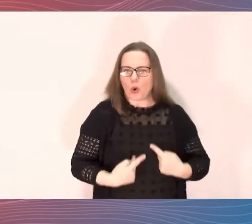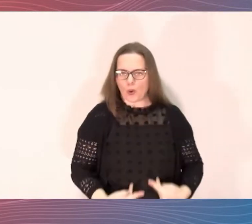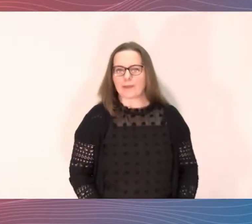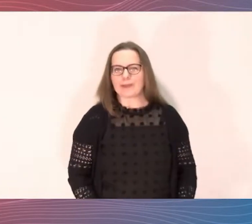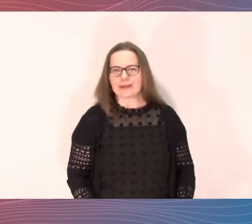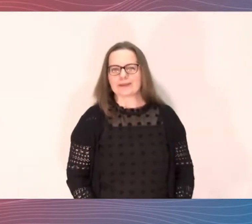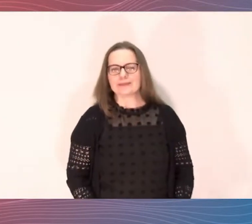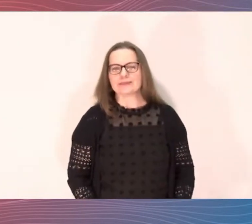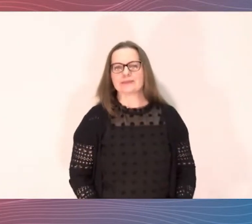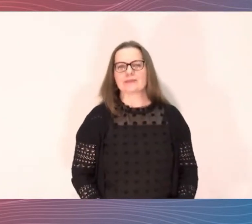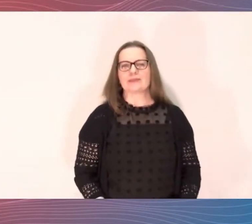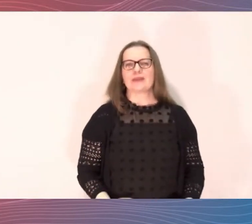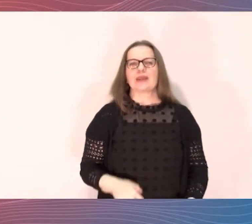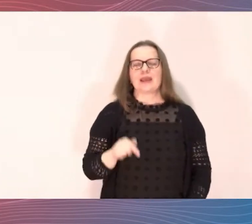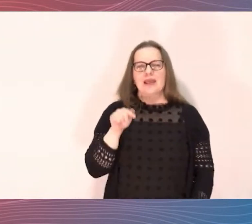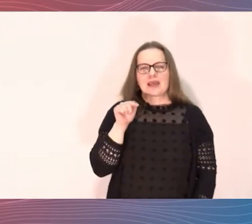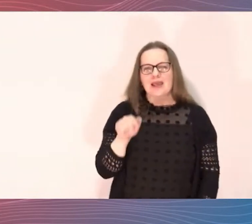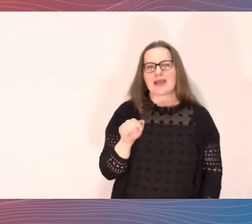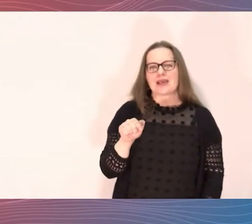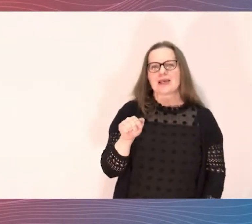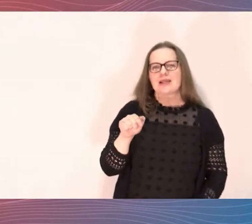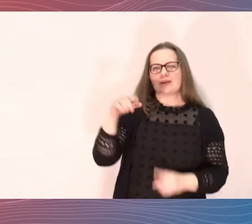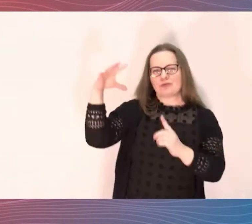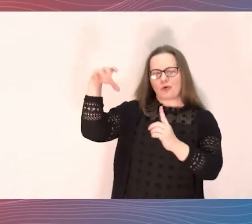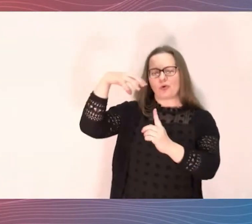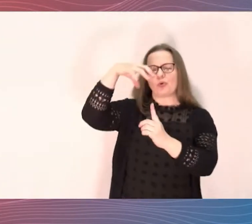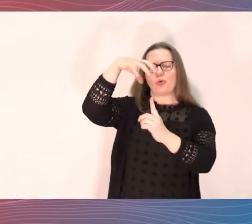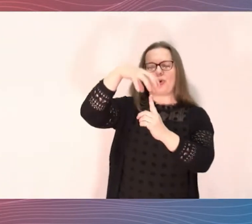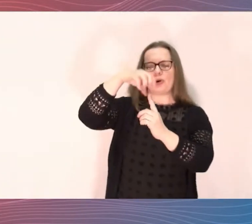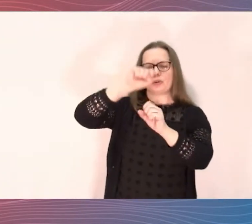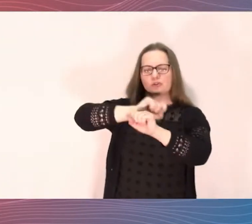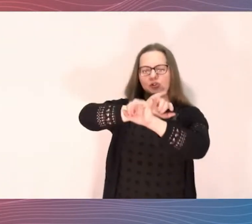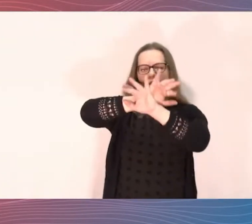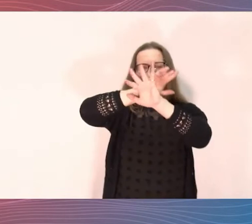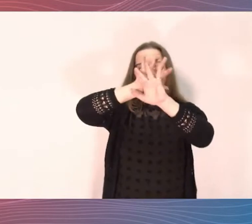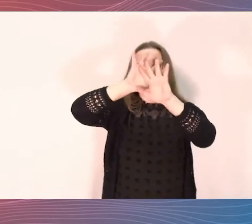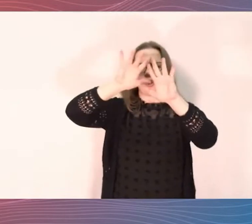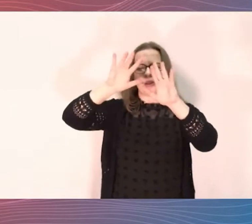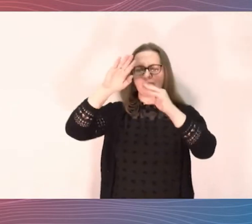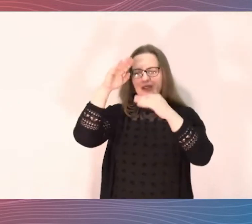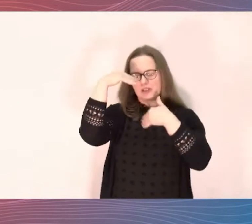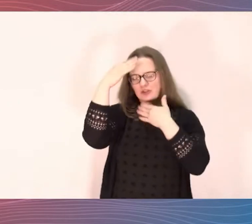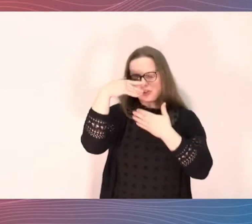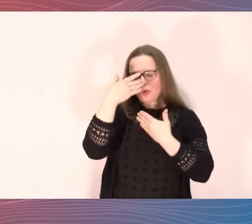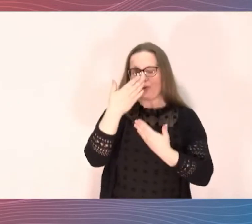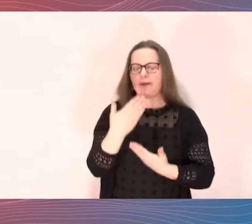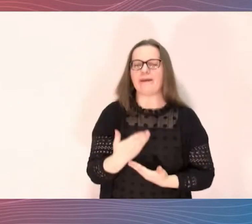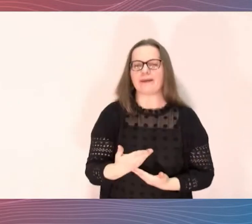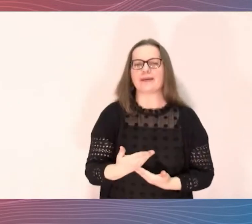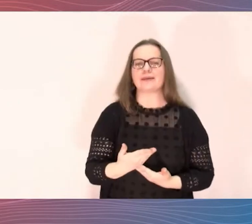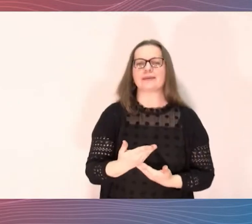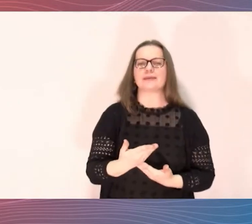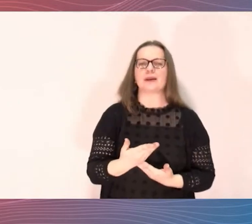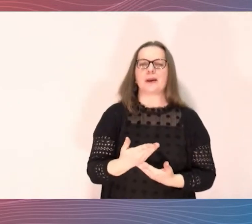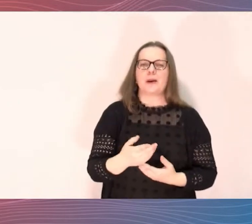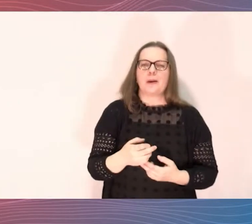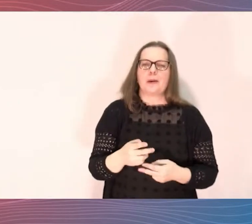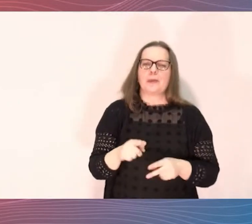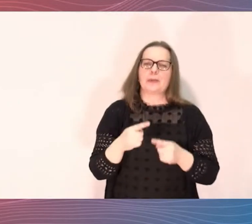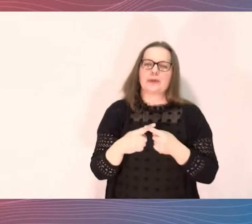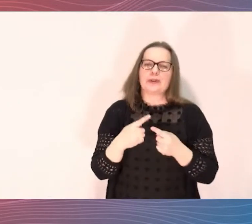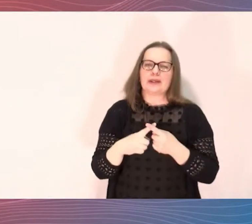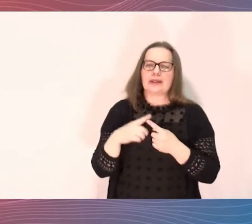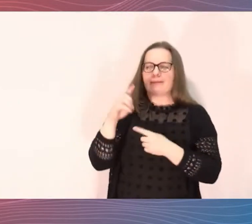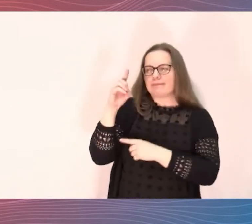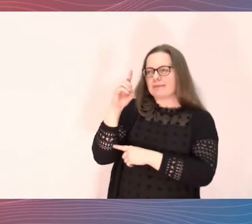morte, Ele sim foi coroado de glória e de honra, para que pela graça de Deus